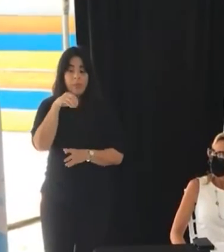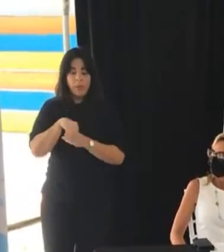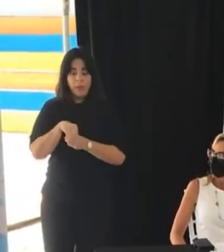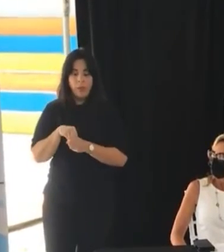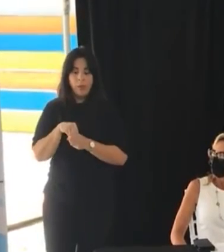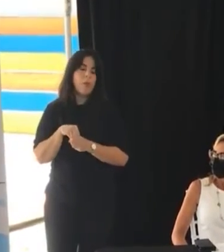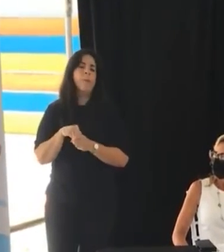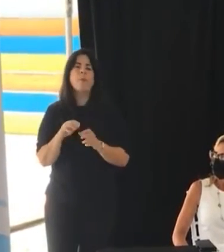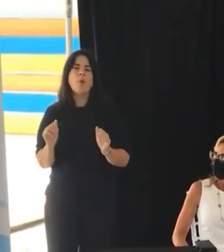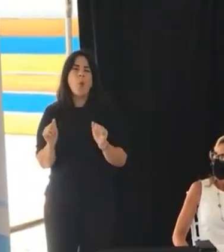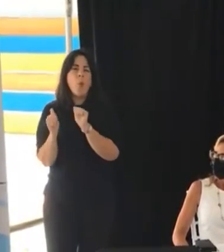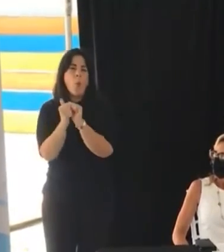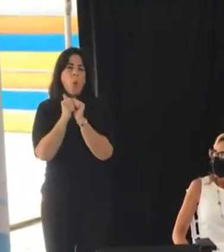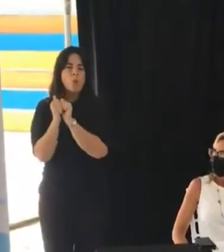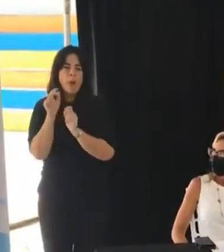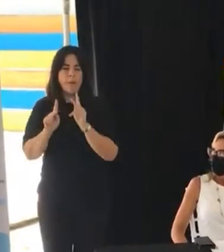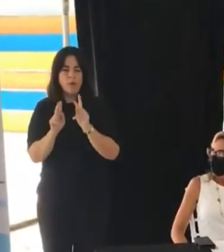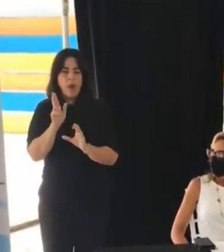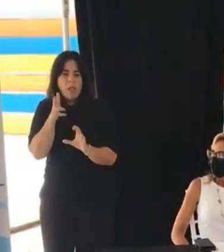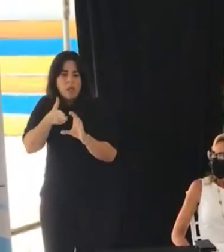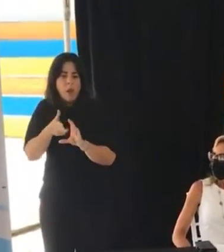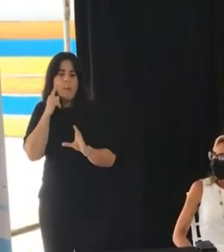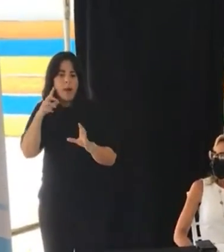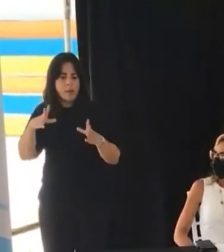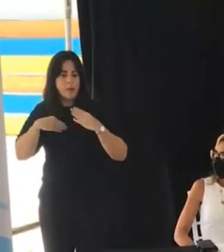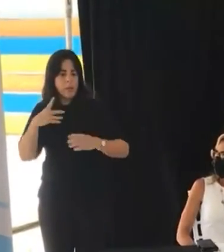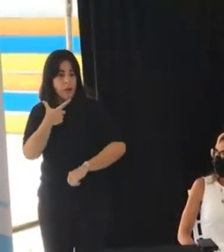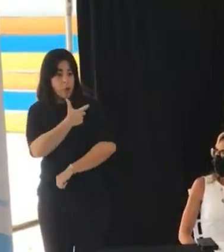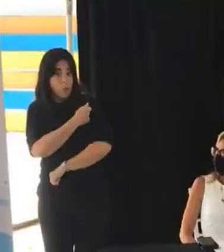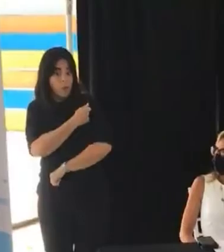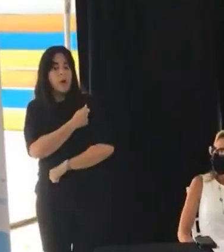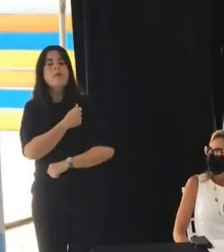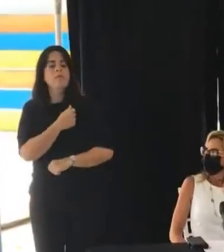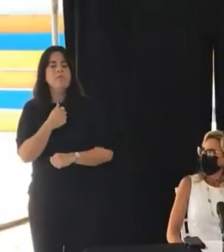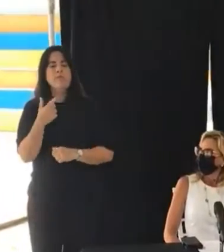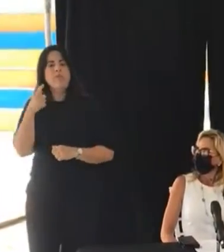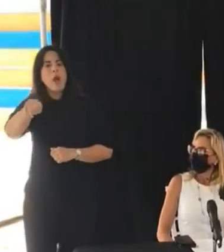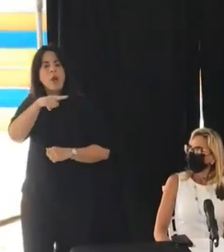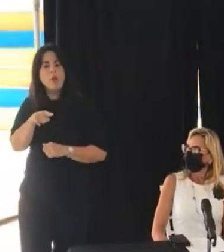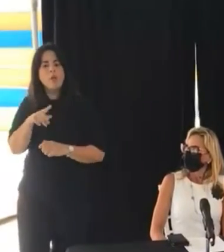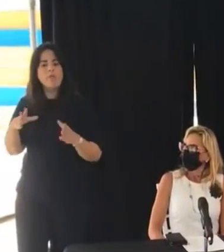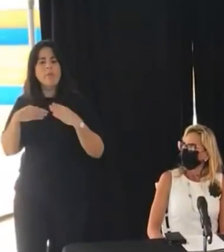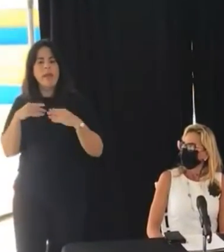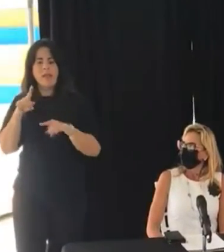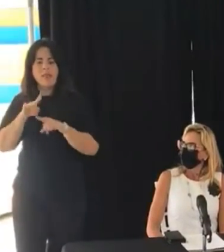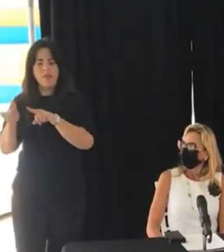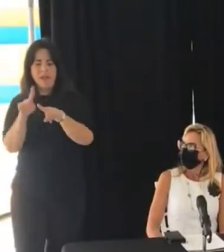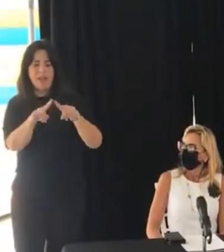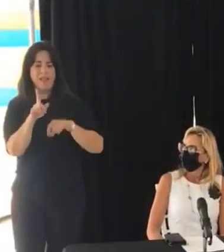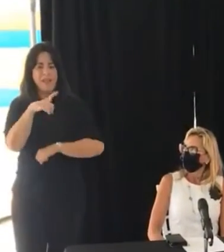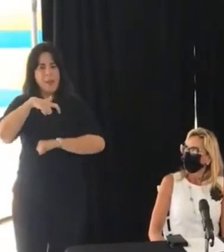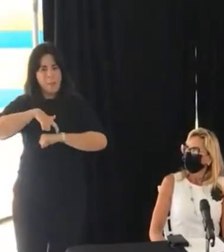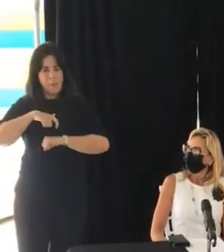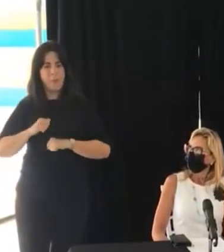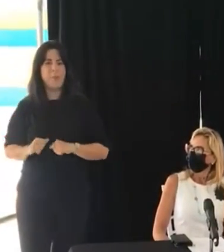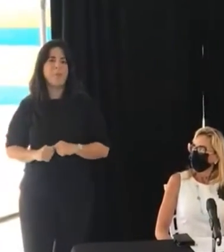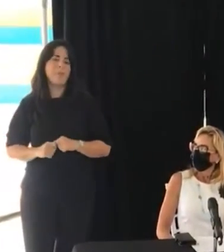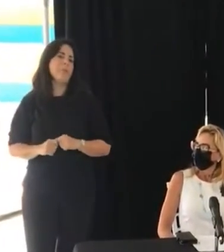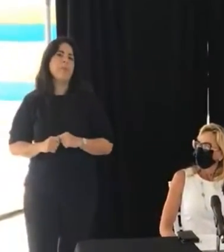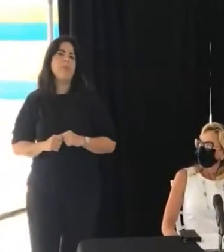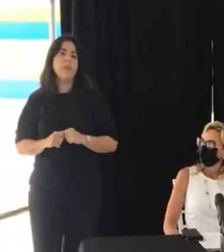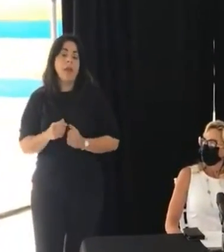del conjunto de participantes que recibieron vacunas, recibieron vacunas en diferentes momentos. Y